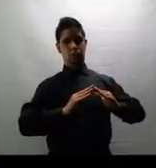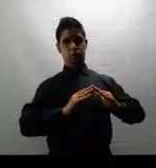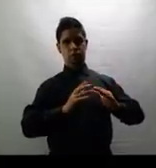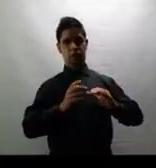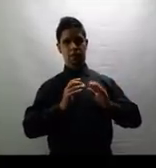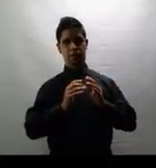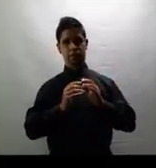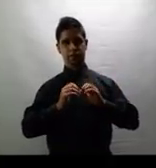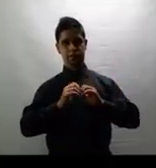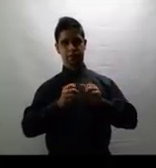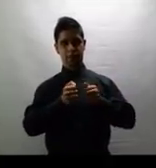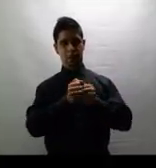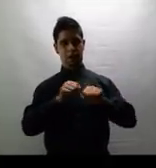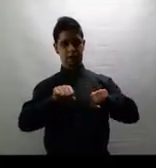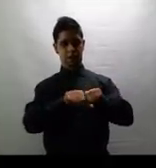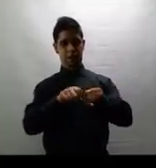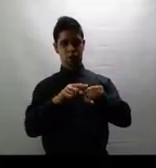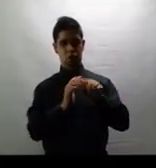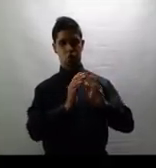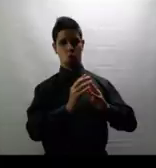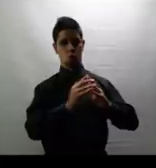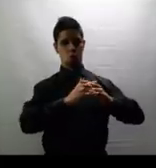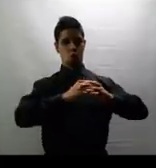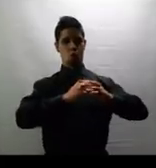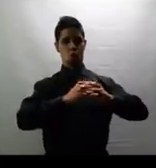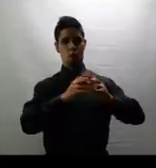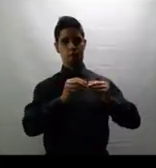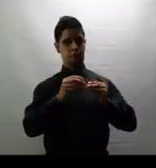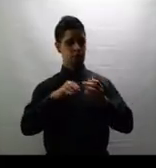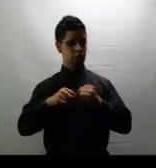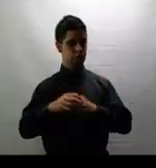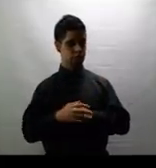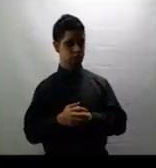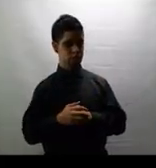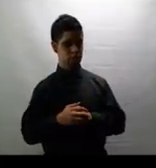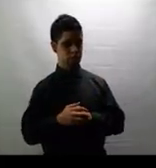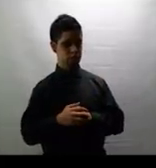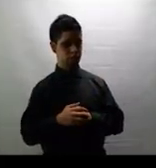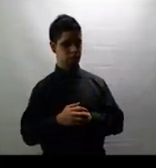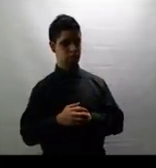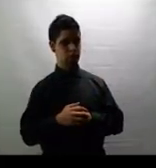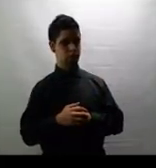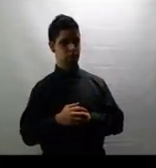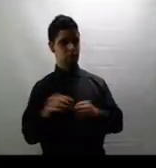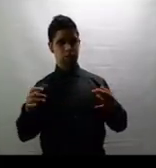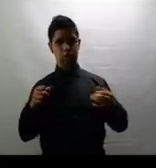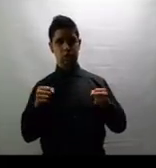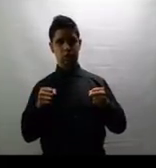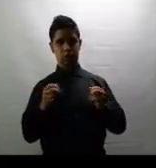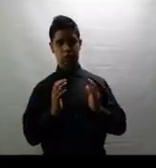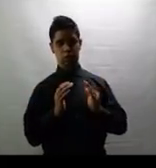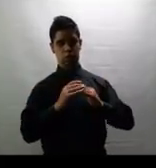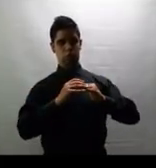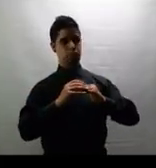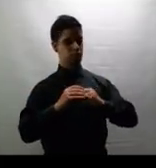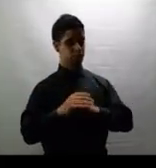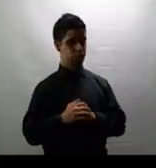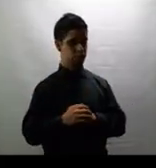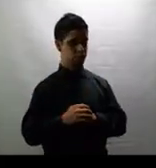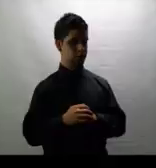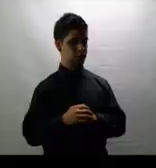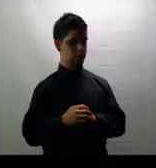o sea si estuviera bien te lo pasa por aquí y nada